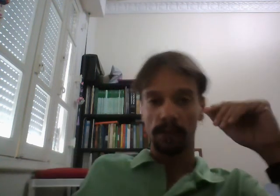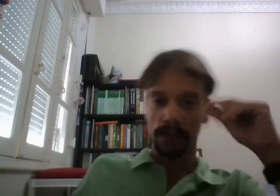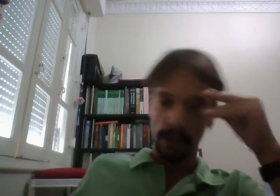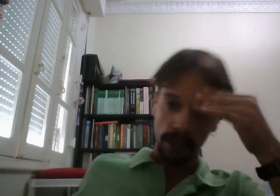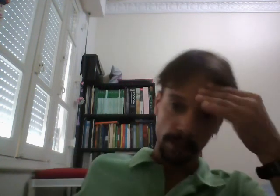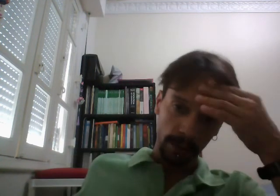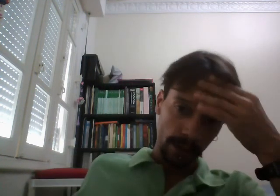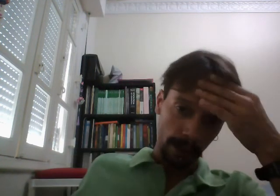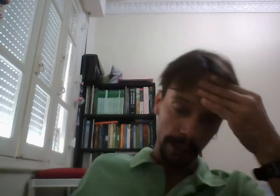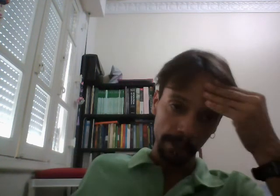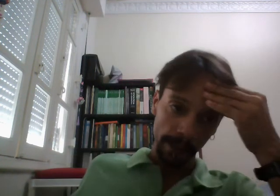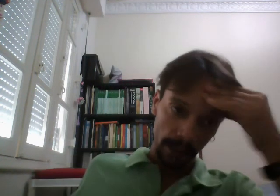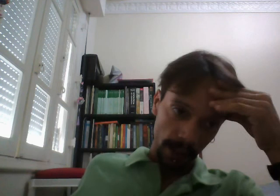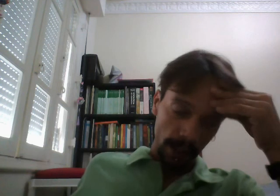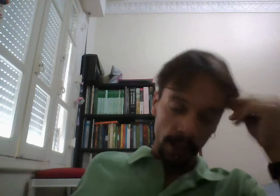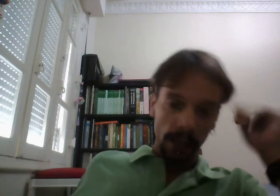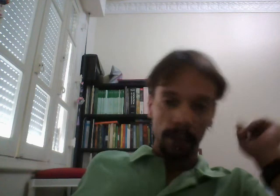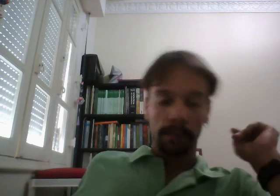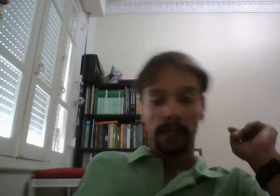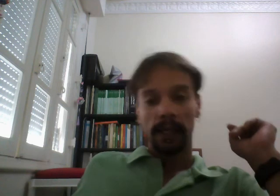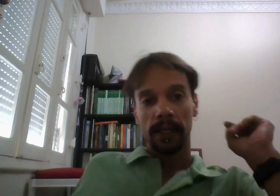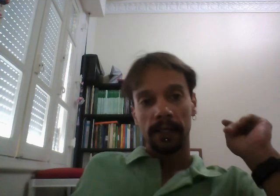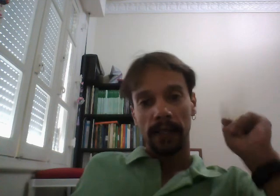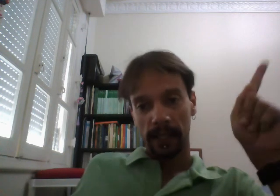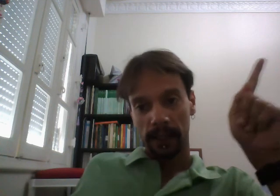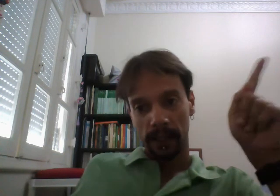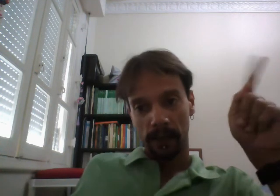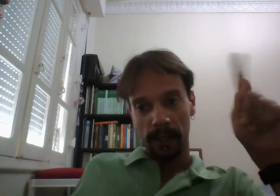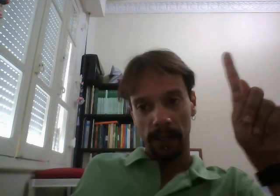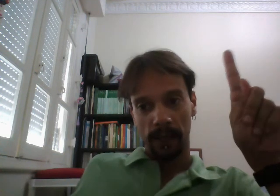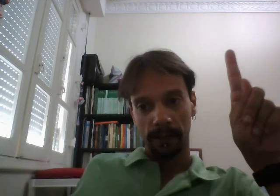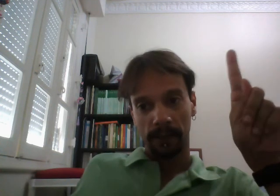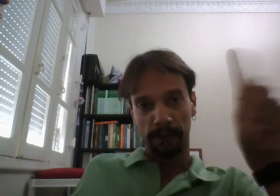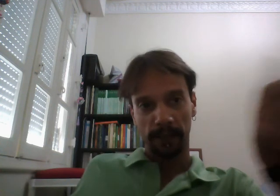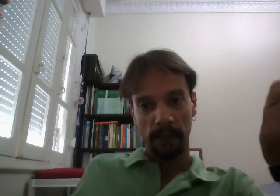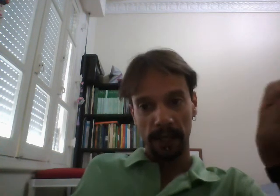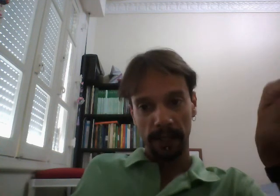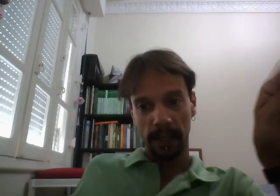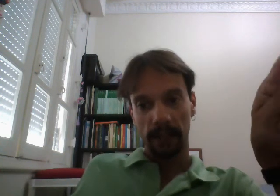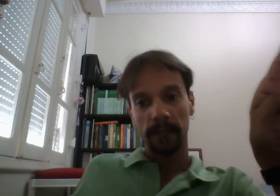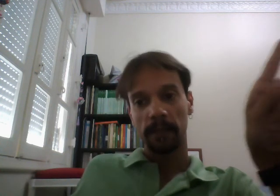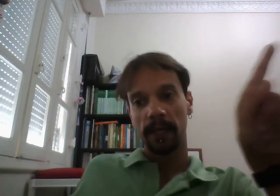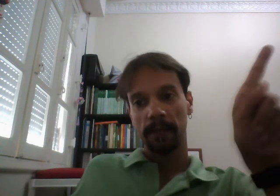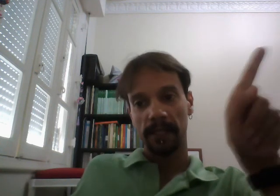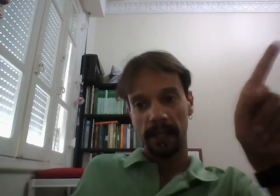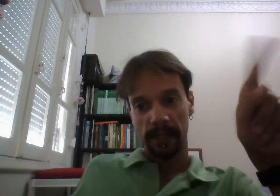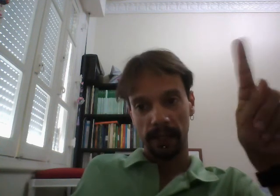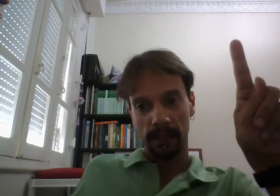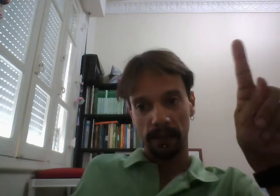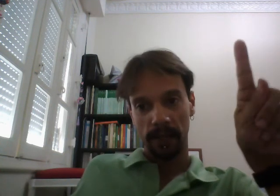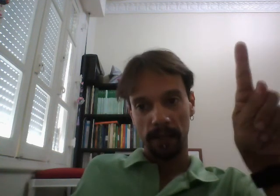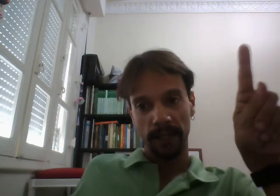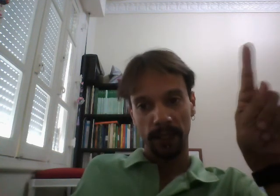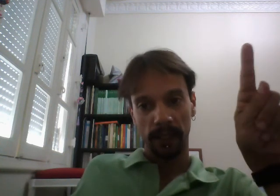não consegui responder ontem, mas essa questão aí eu vou dar uma lida nela também, mas essa questão da imagem